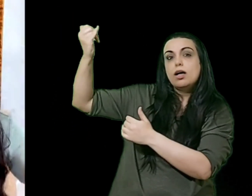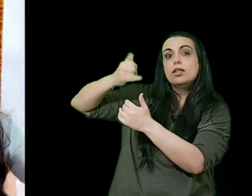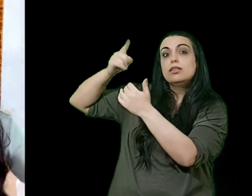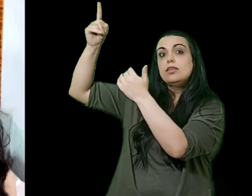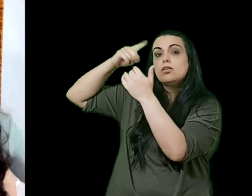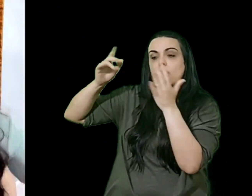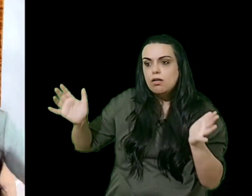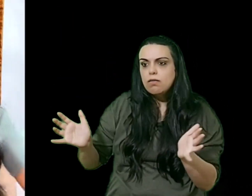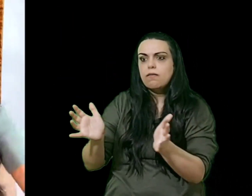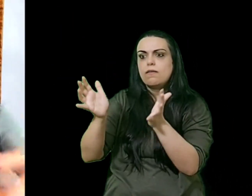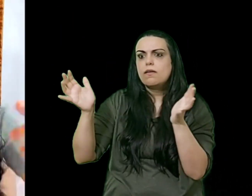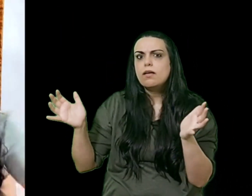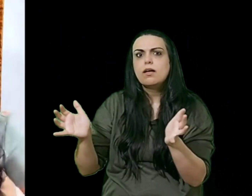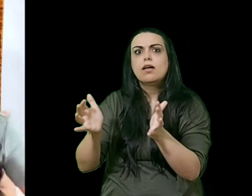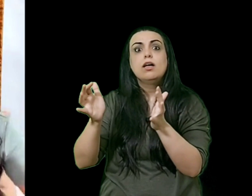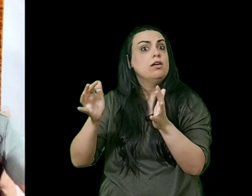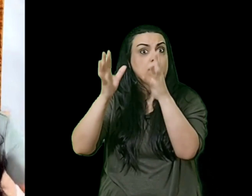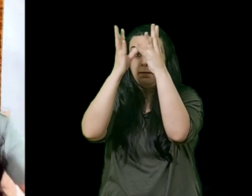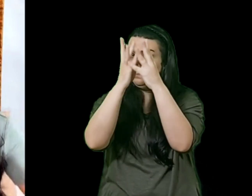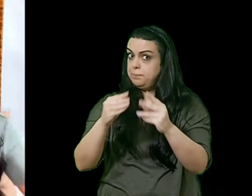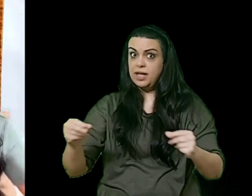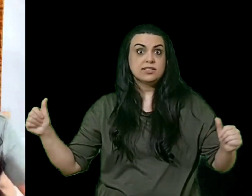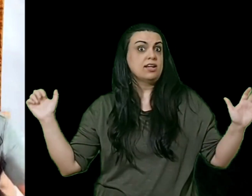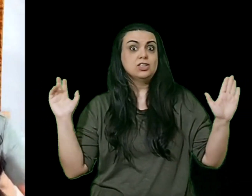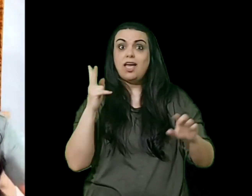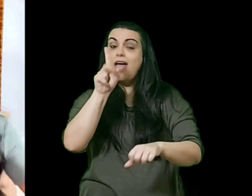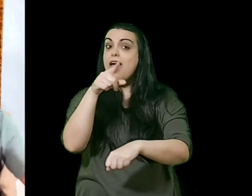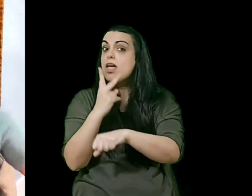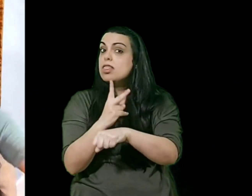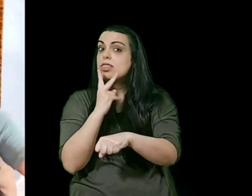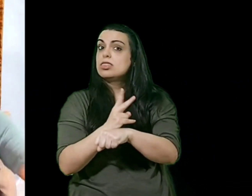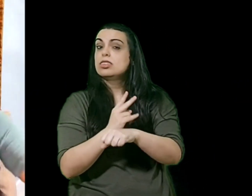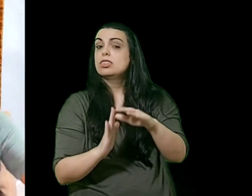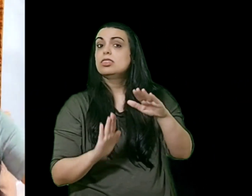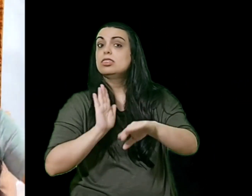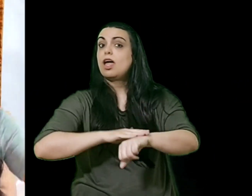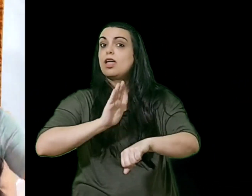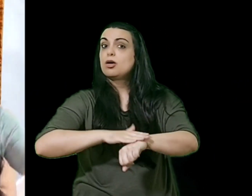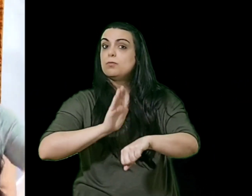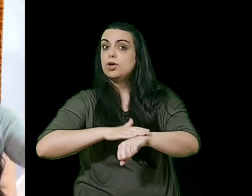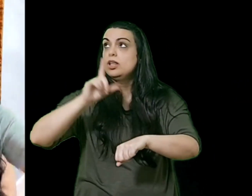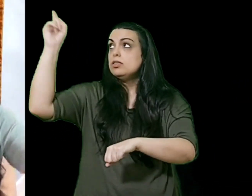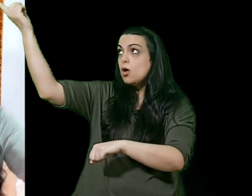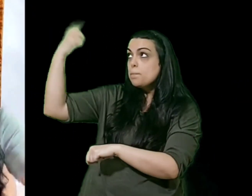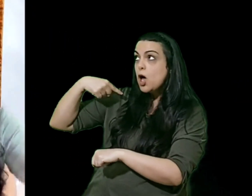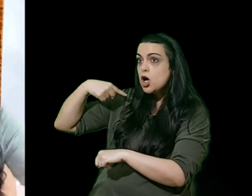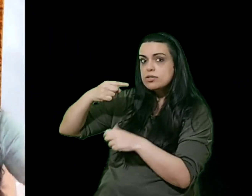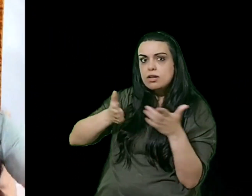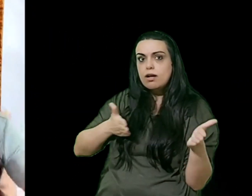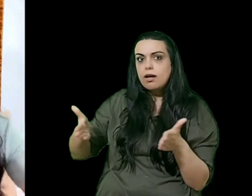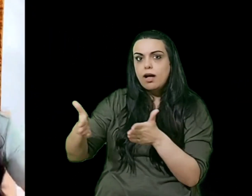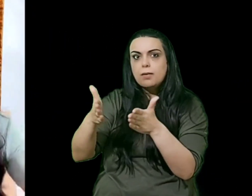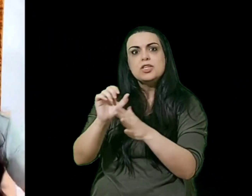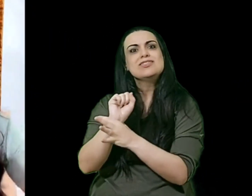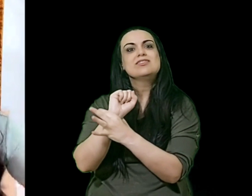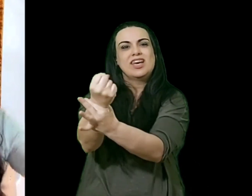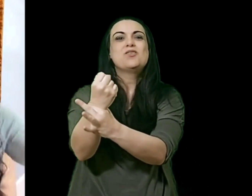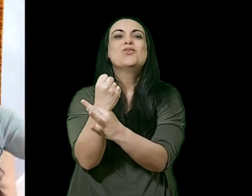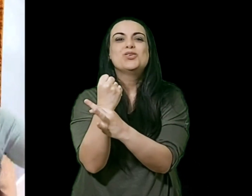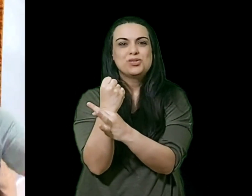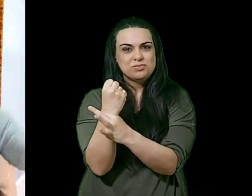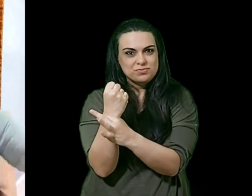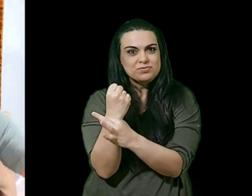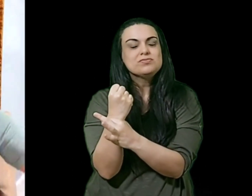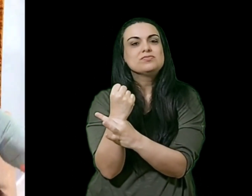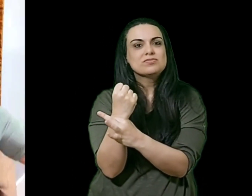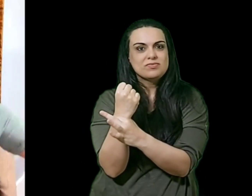passageiro. E ter clareza sobre isso vai apontar um destino seguro.